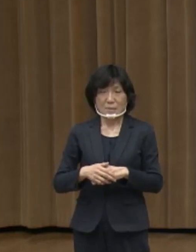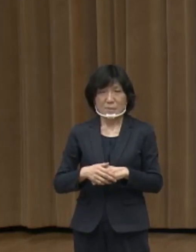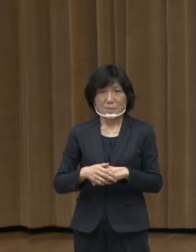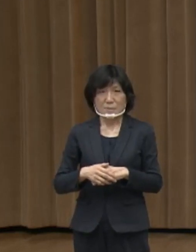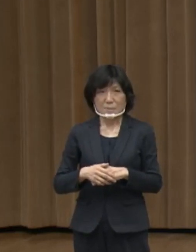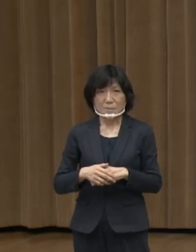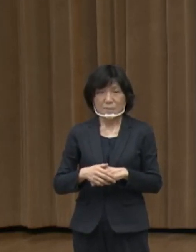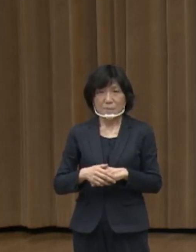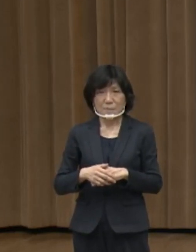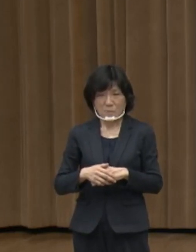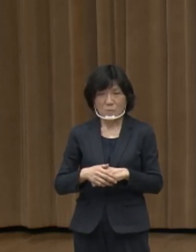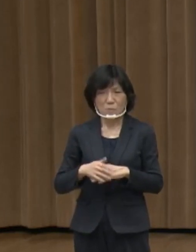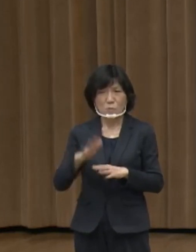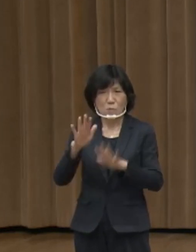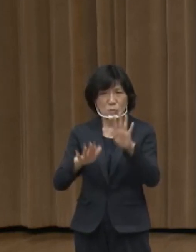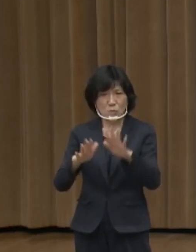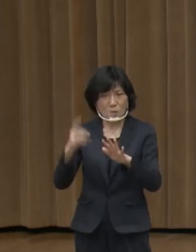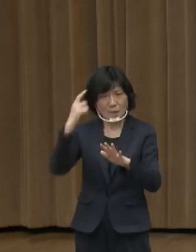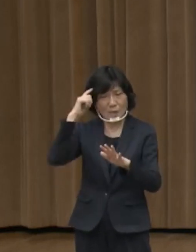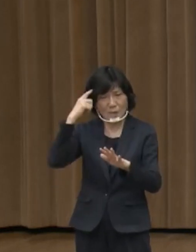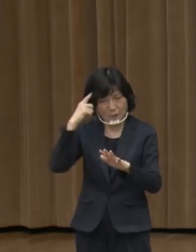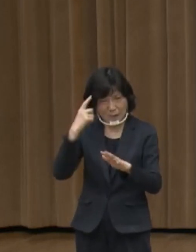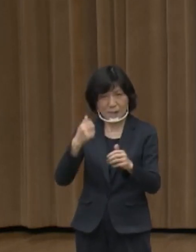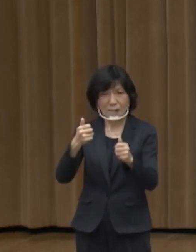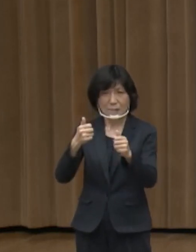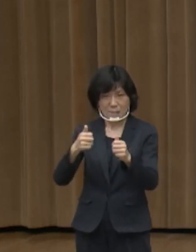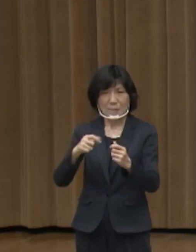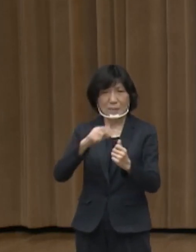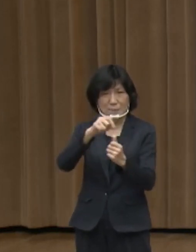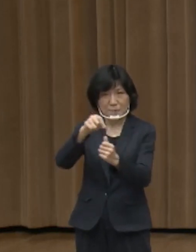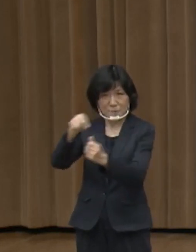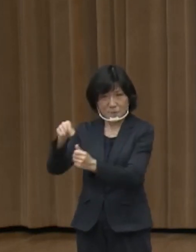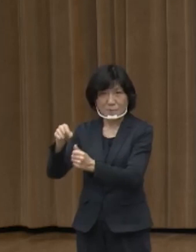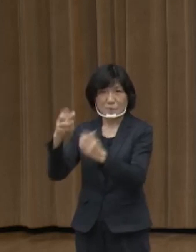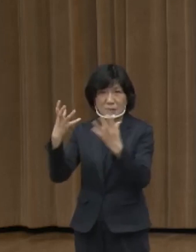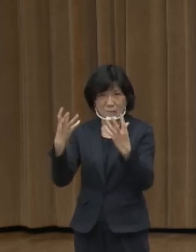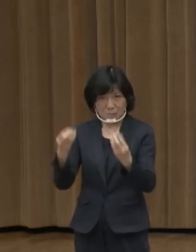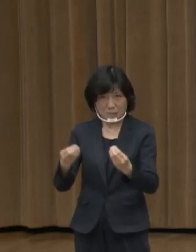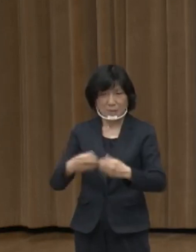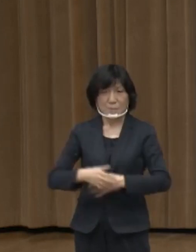に頭に置きながら人材を配置したつもりであります。